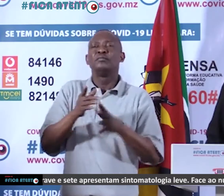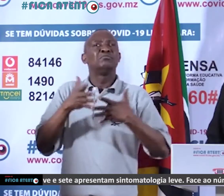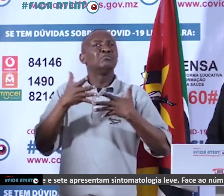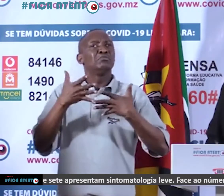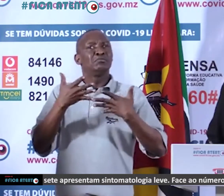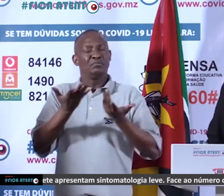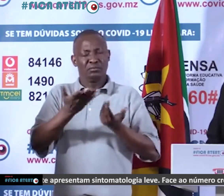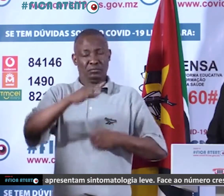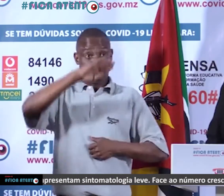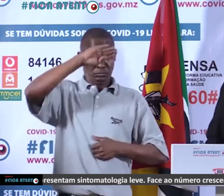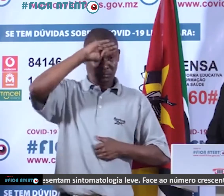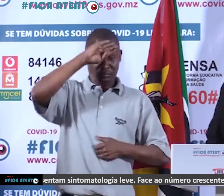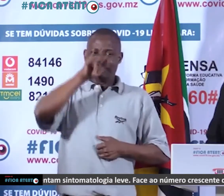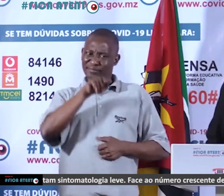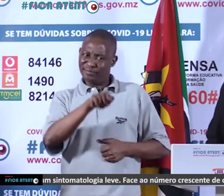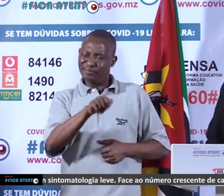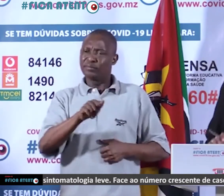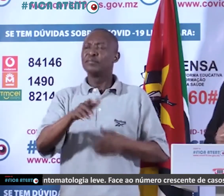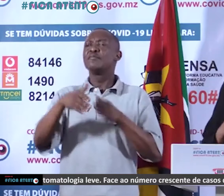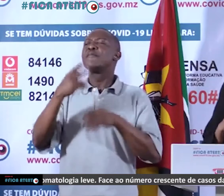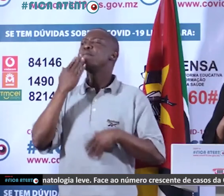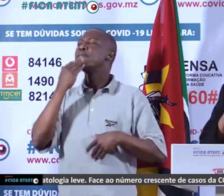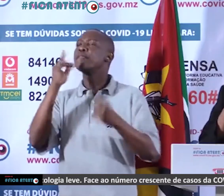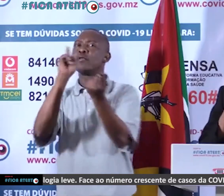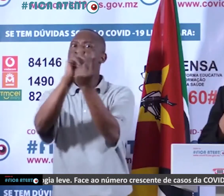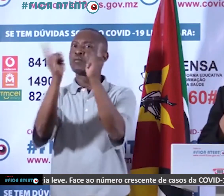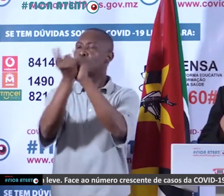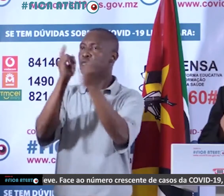mapeamento dos possíveis contactos.